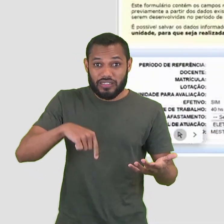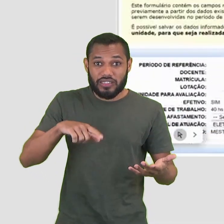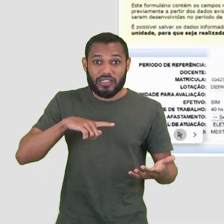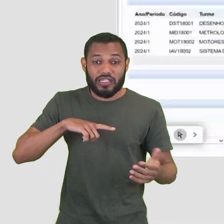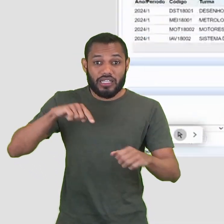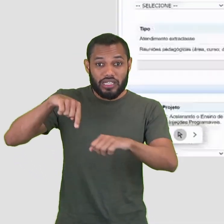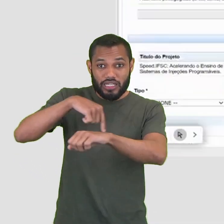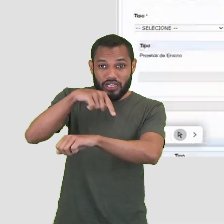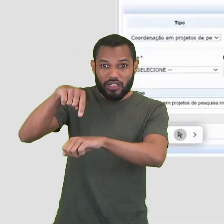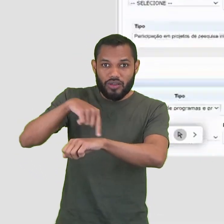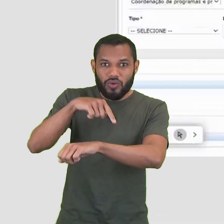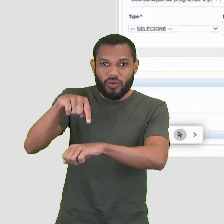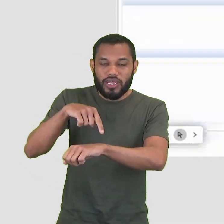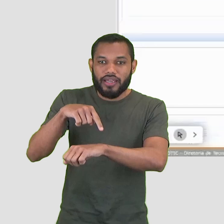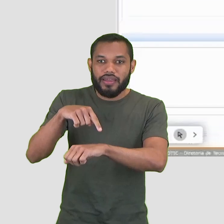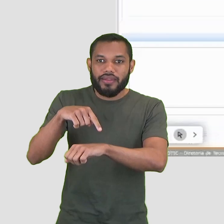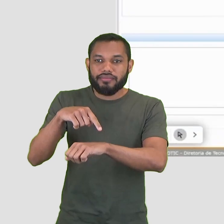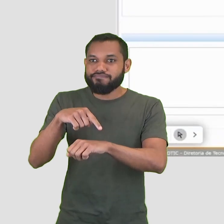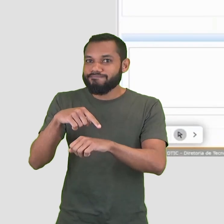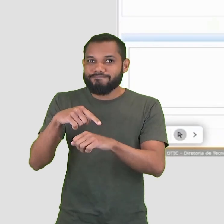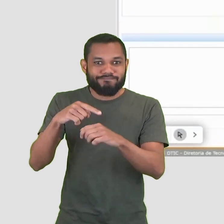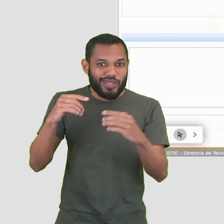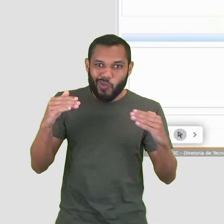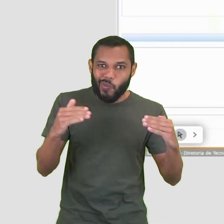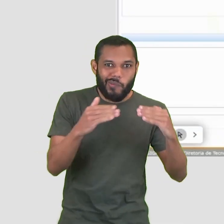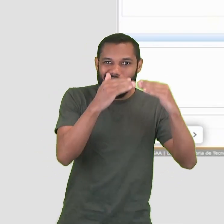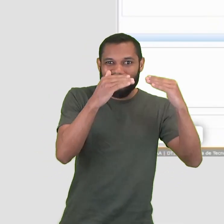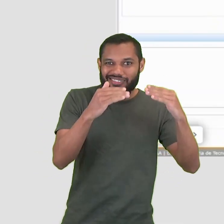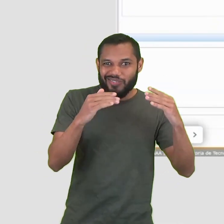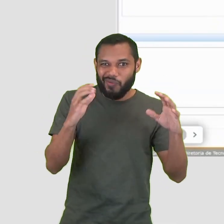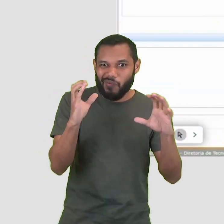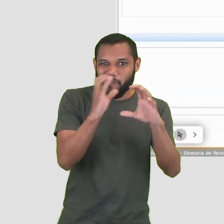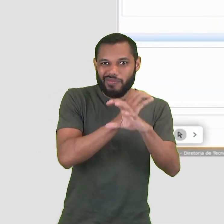carga horária que não fecha com as 40 horas.